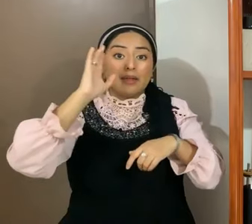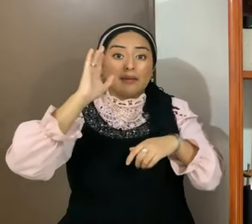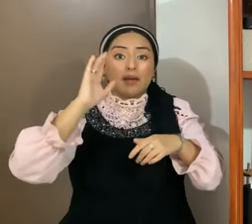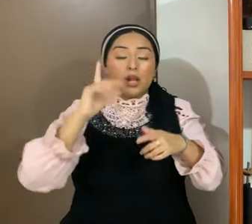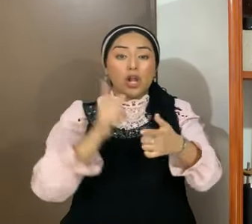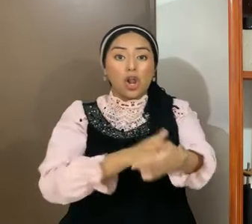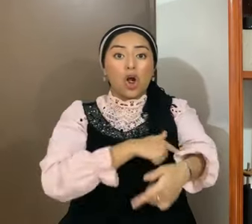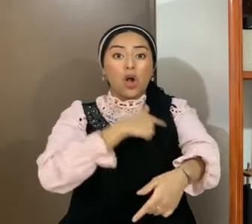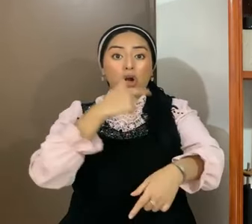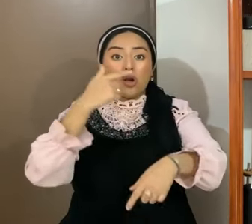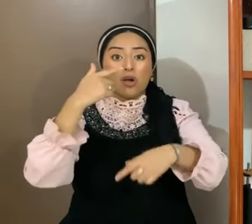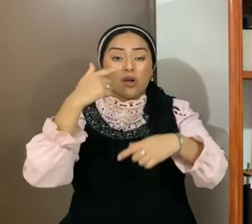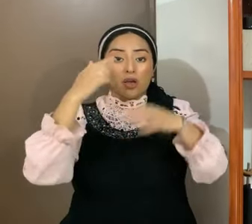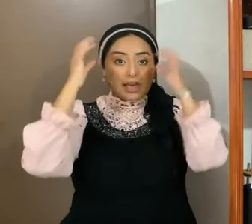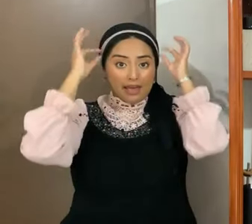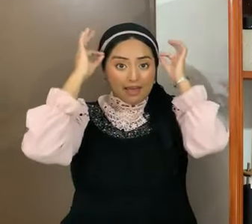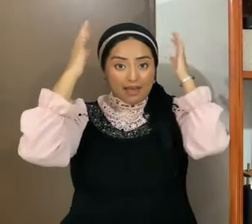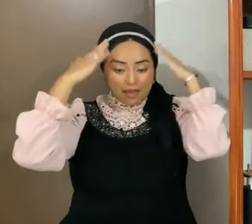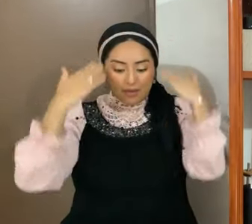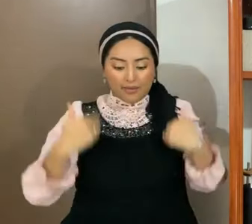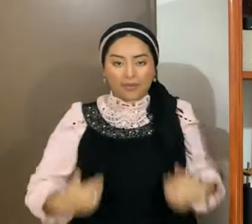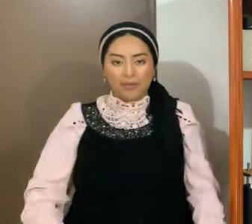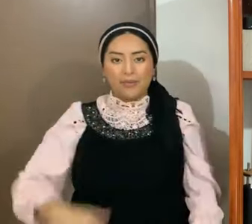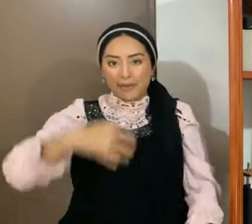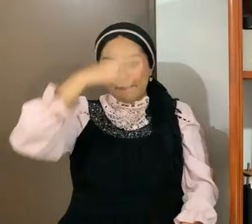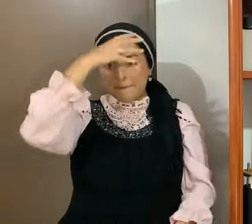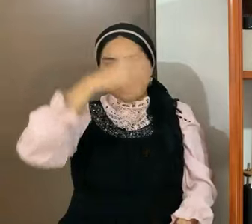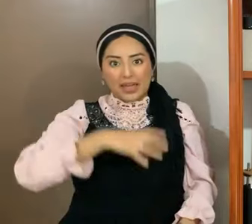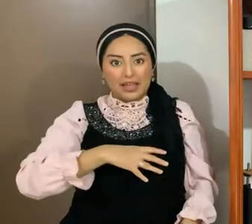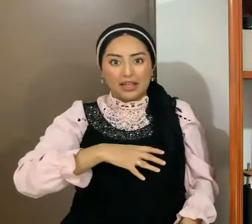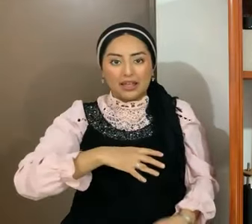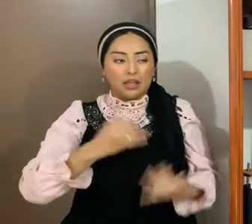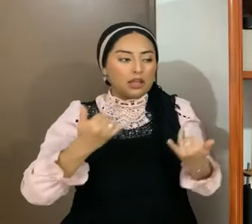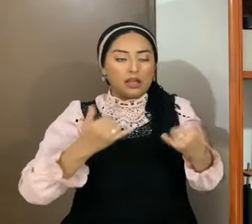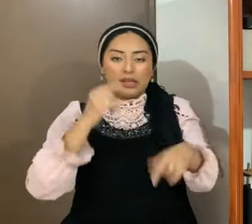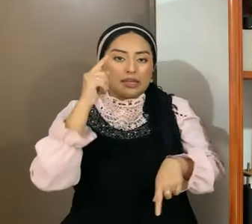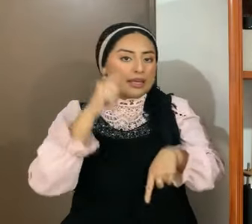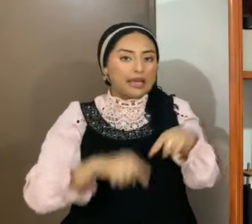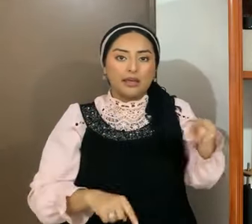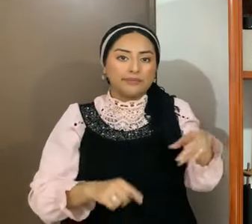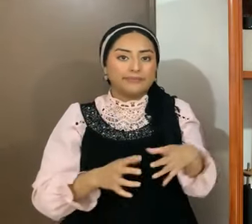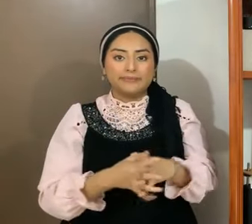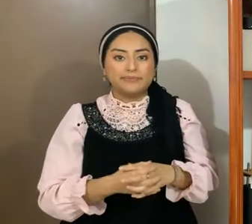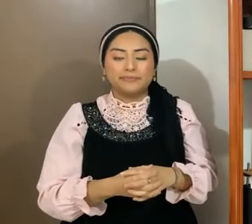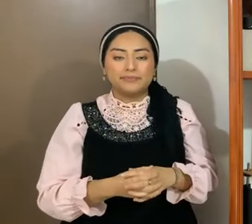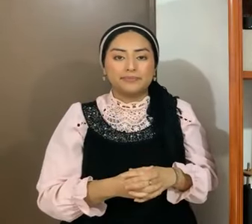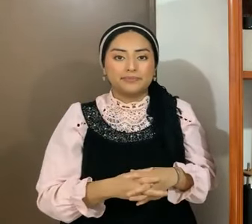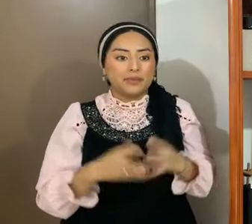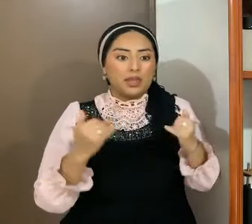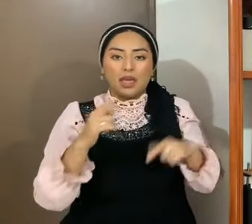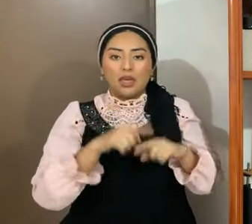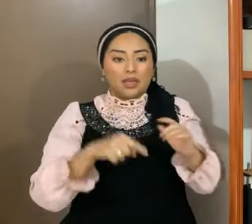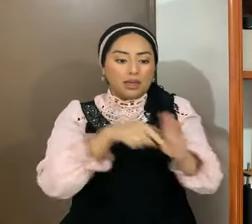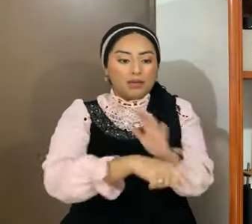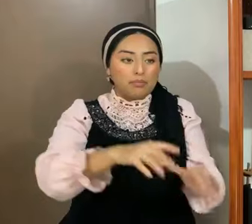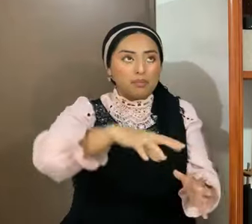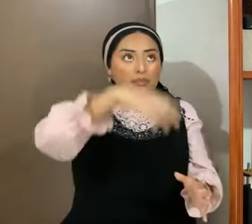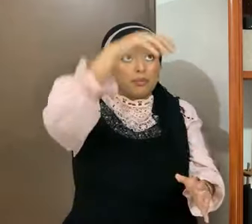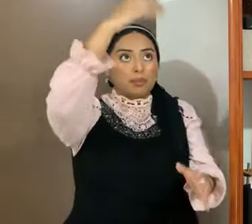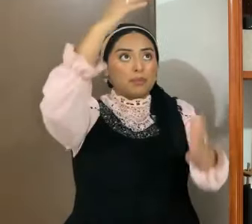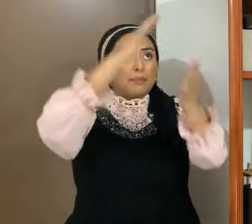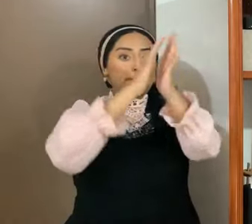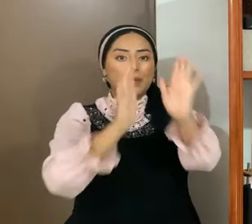y se quemaba ahí. Ahorita no se puede. Así como tampoco se puede hacer sacrificios ni de paz ni de ningún tipo.